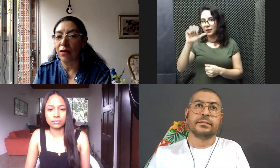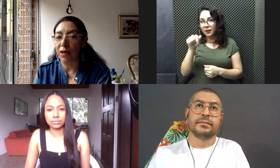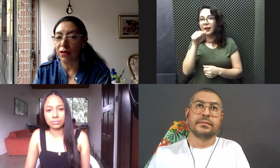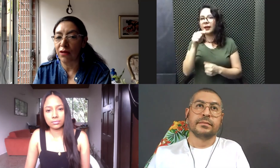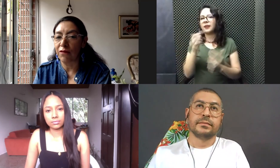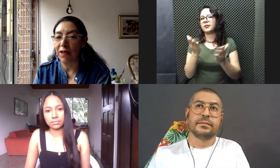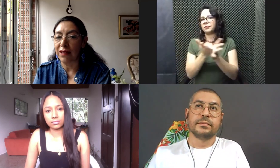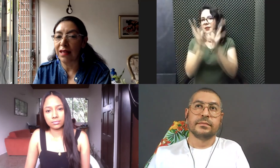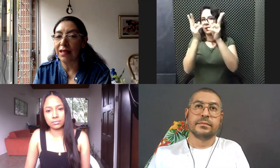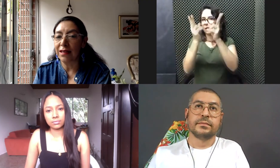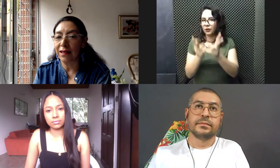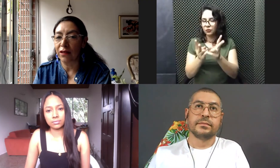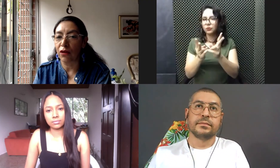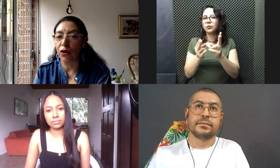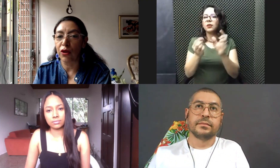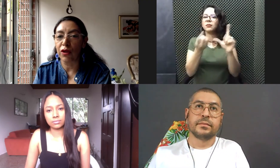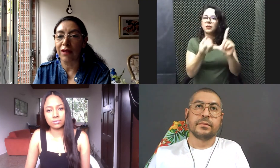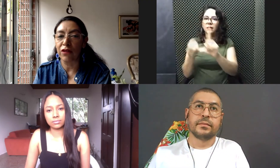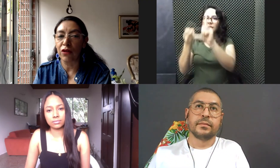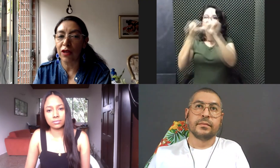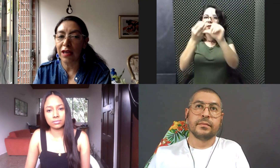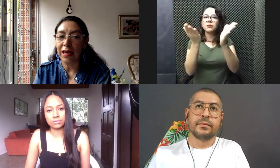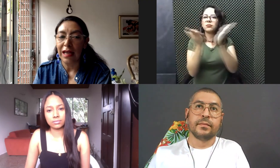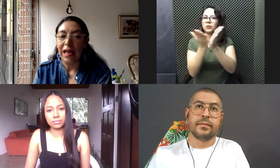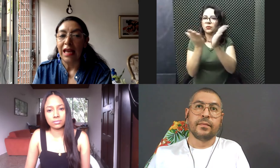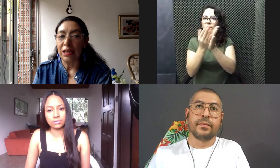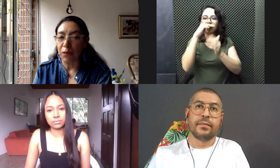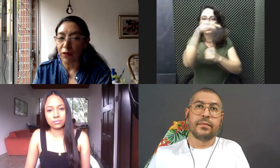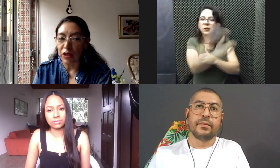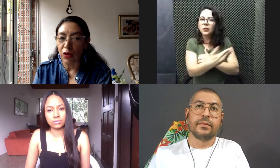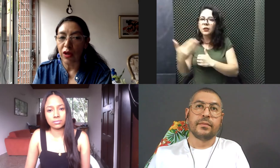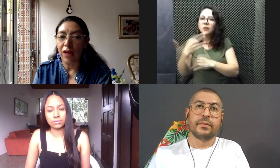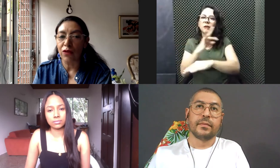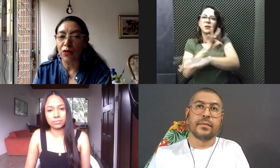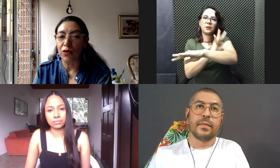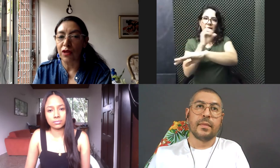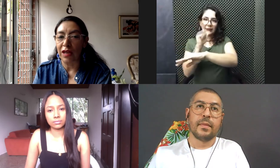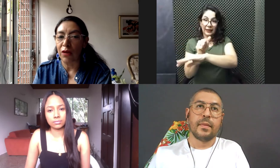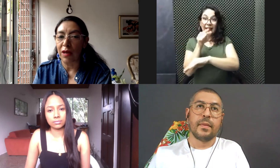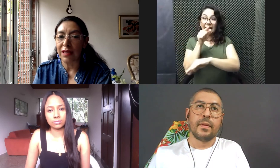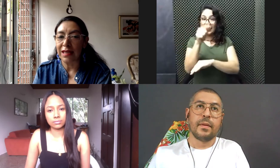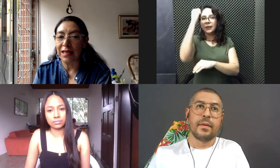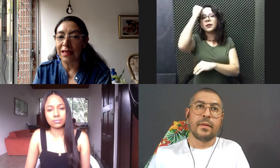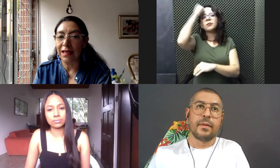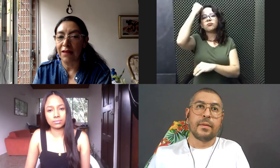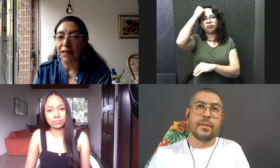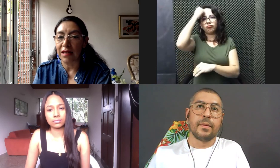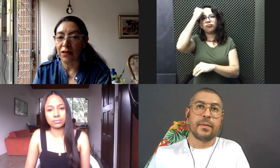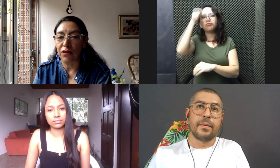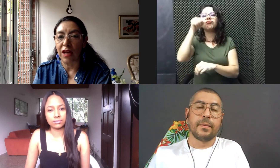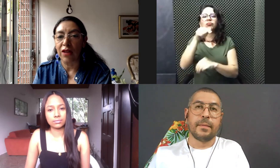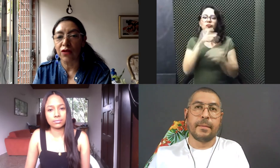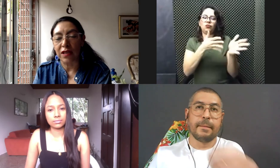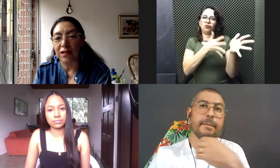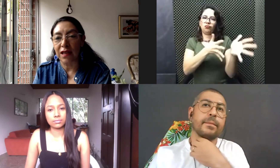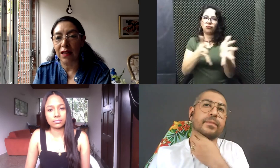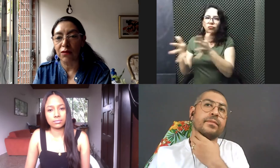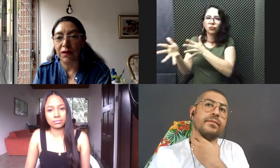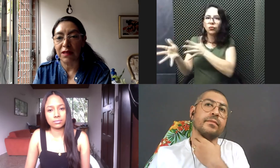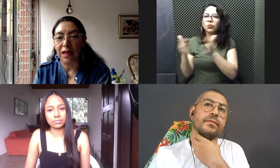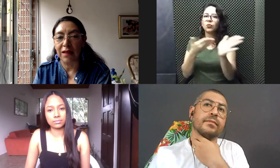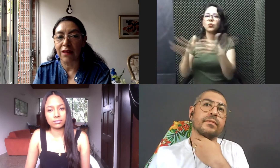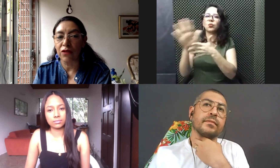licenciatura en Educación Infantil del Tecnológico de Antioquia. Es profesora de los cursos de Lengua de Señas de la Vicerrectoría de Docencia